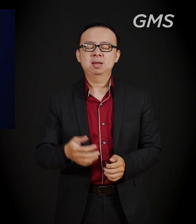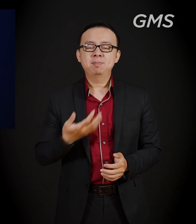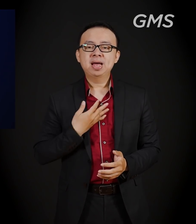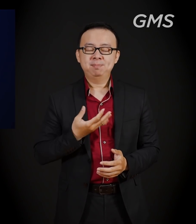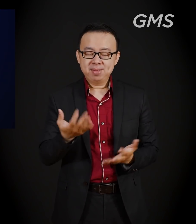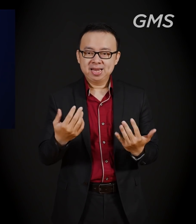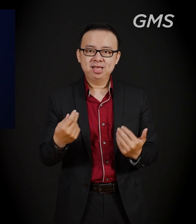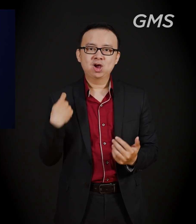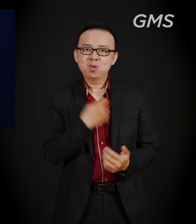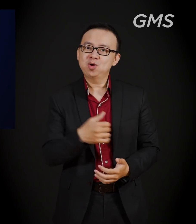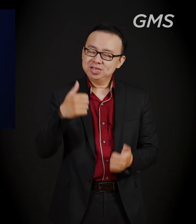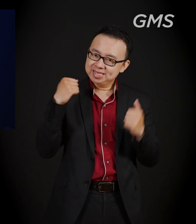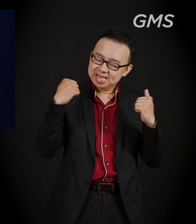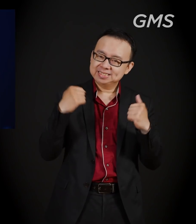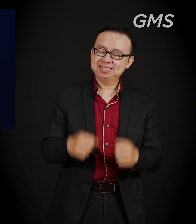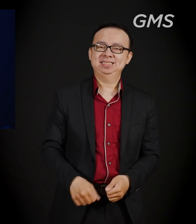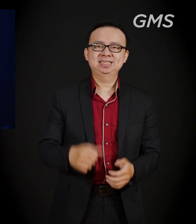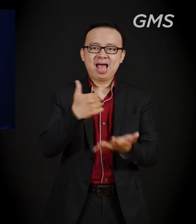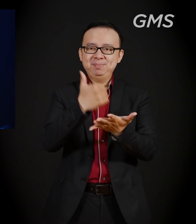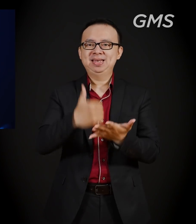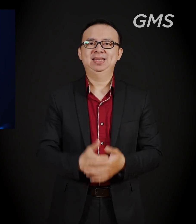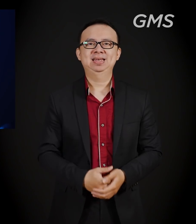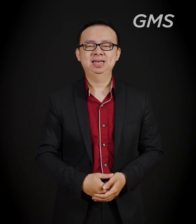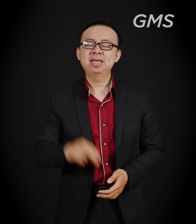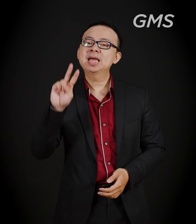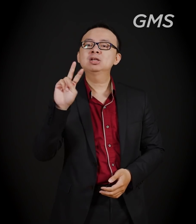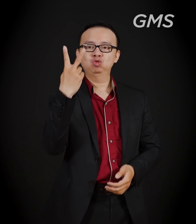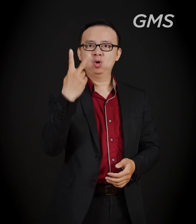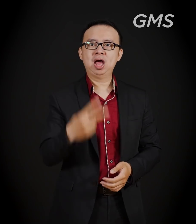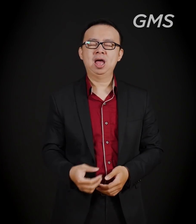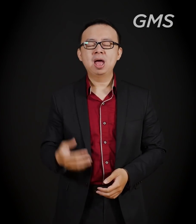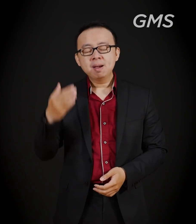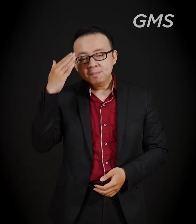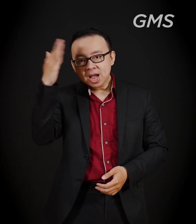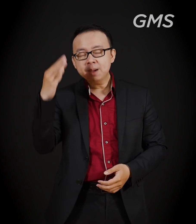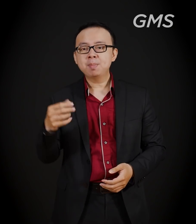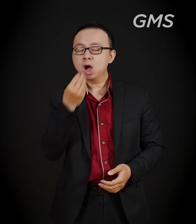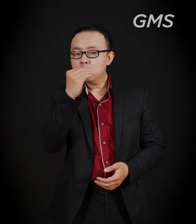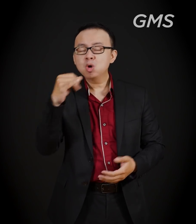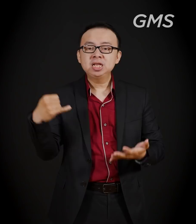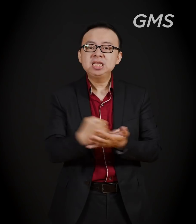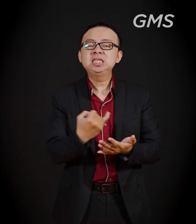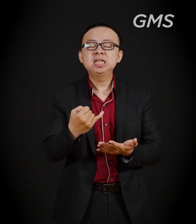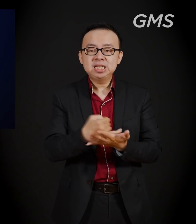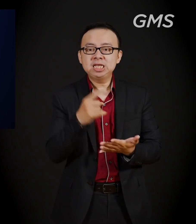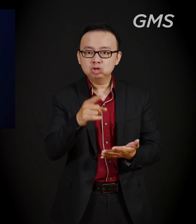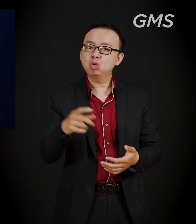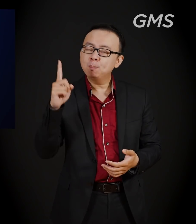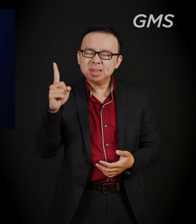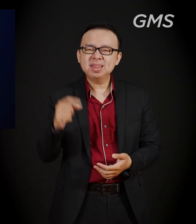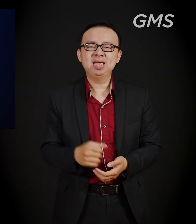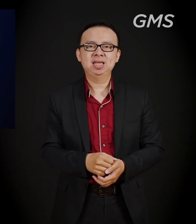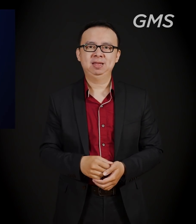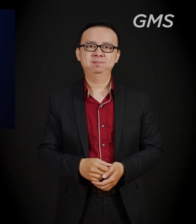yes, haleluya. Amin. Yang kedua, mengapa mengabarkan Injil itu penting?